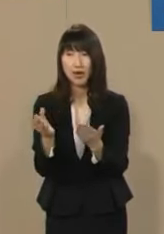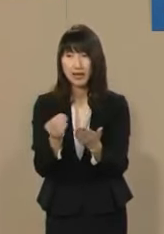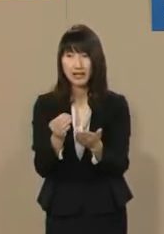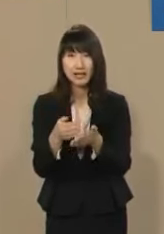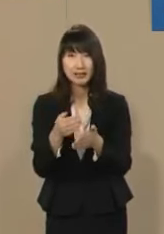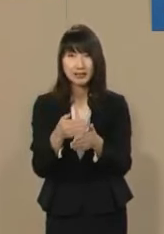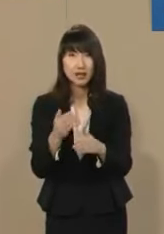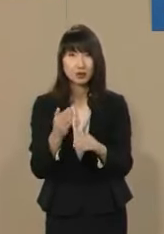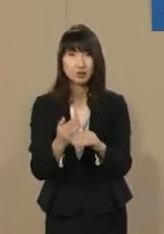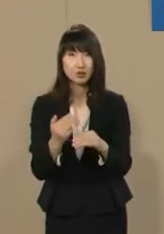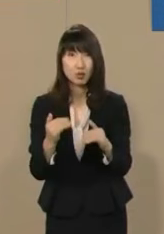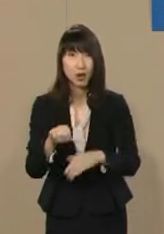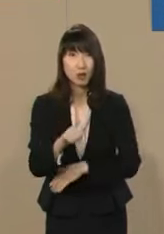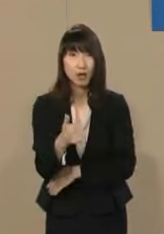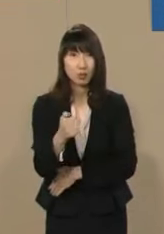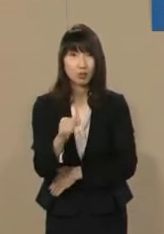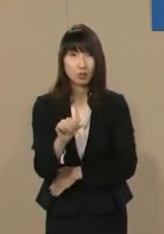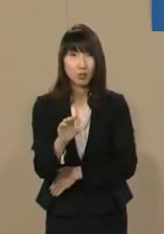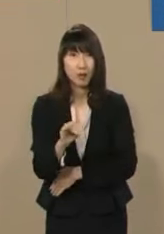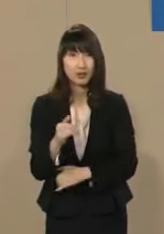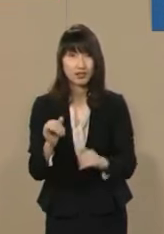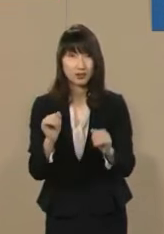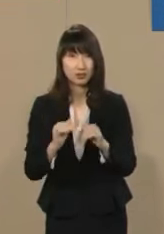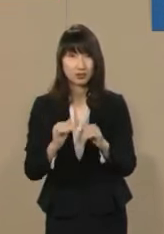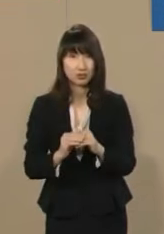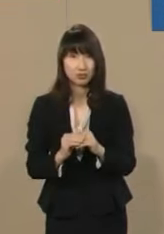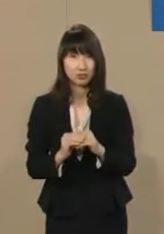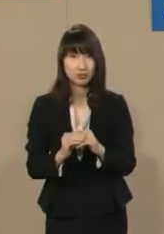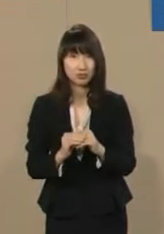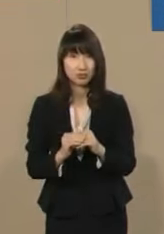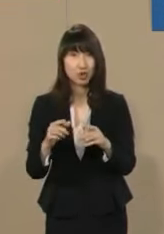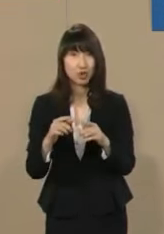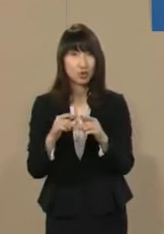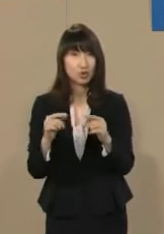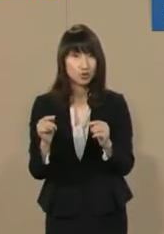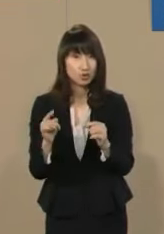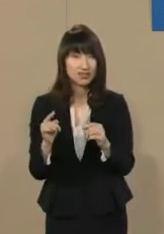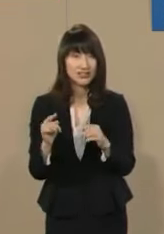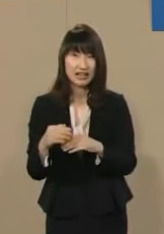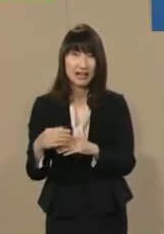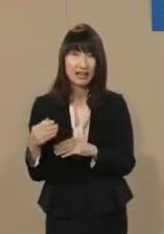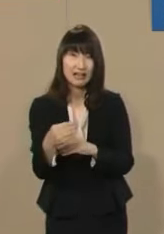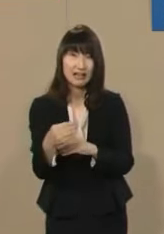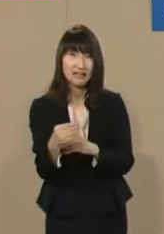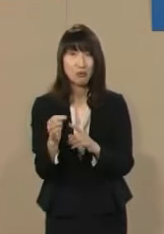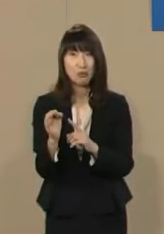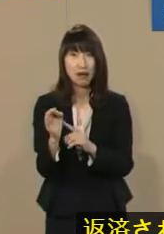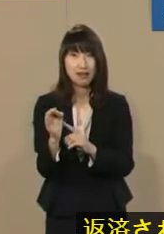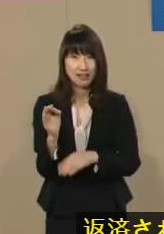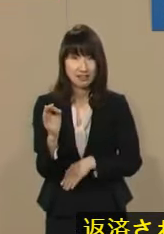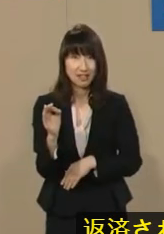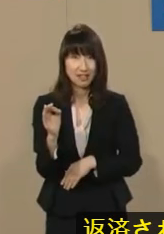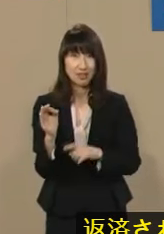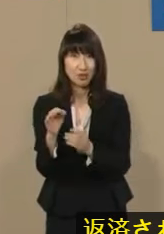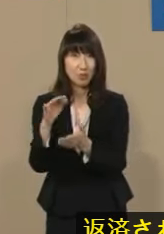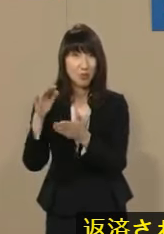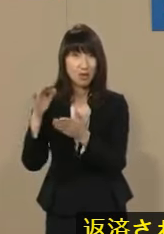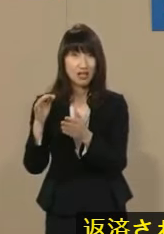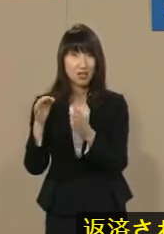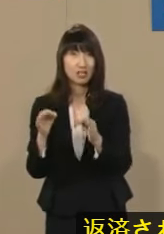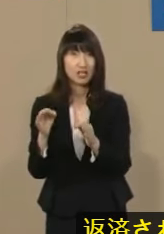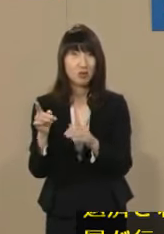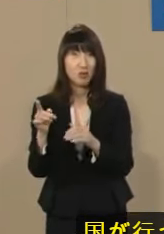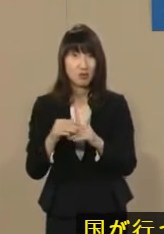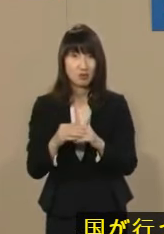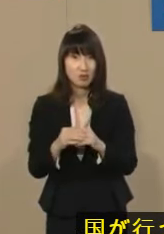々、全部で約555万人。国がやっているサラ金、それが奨学金、それで儲けているのが金融機